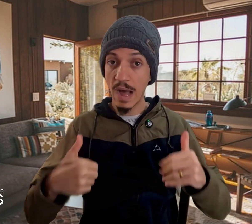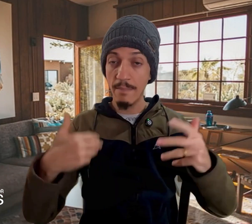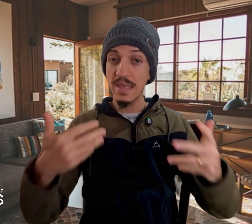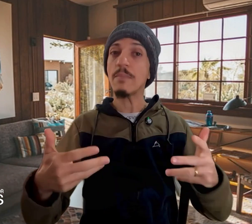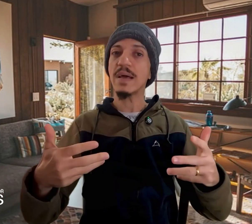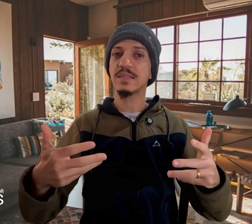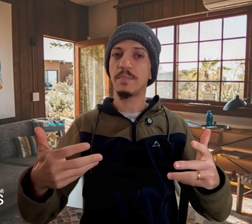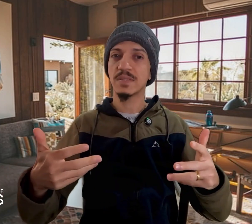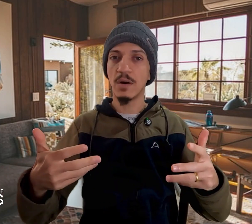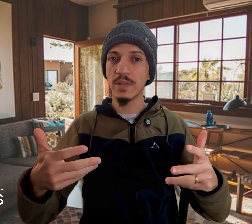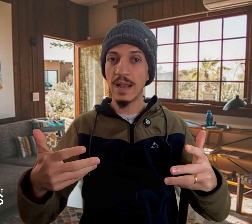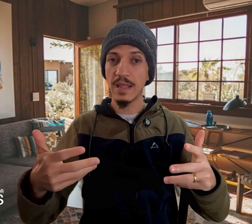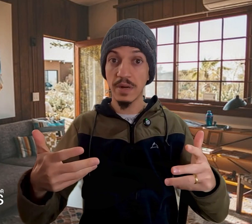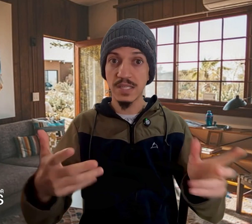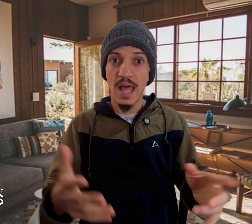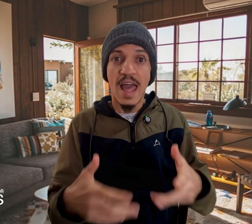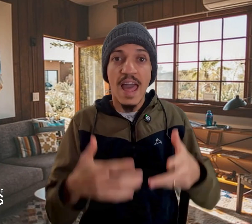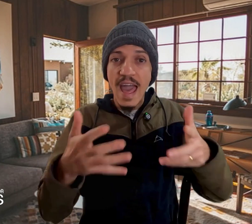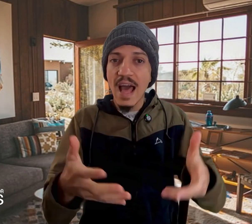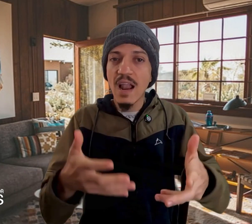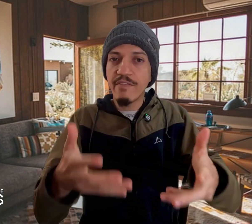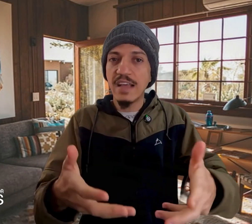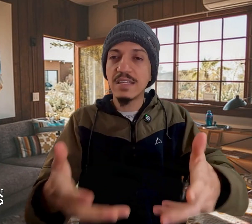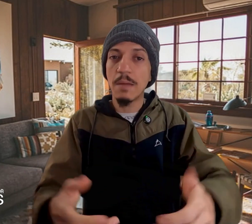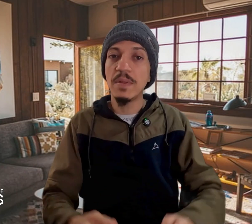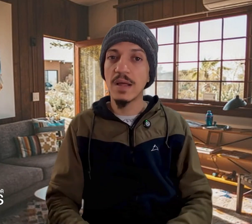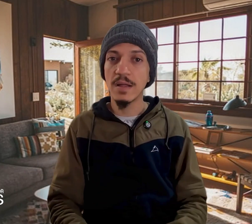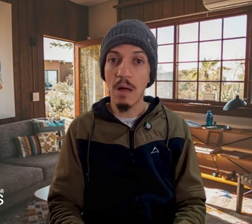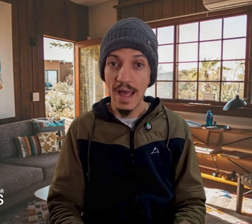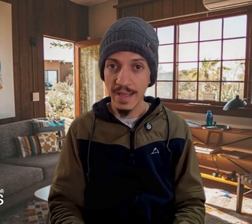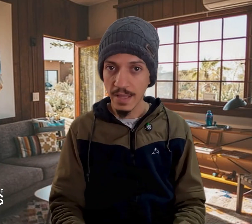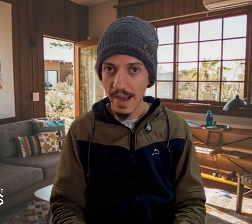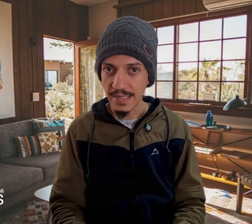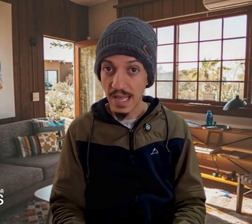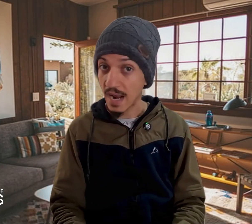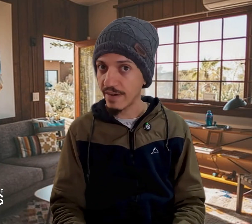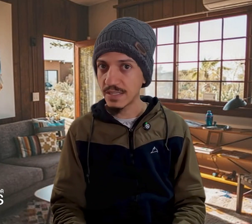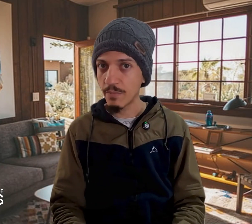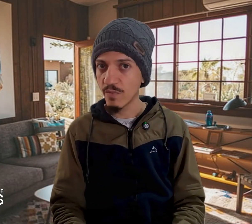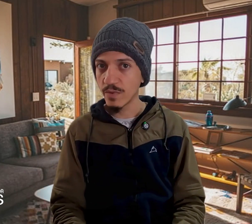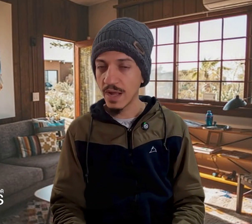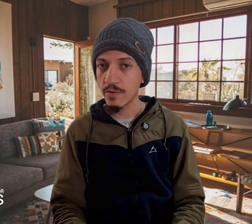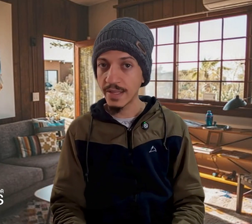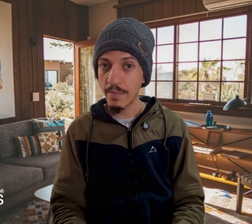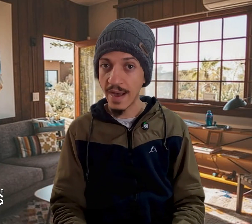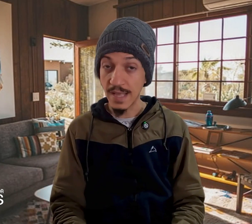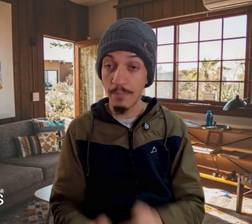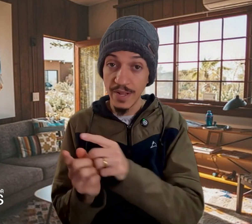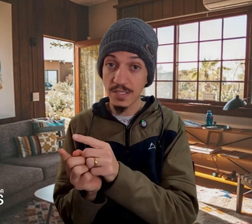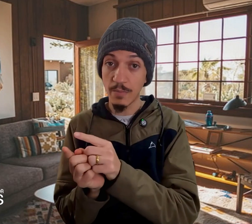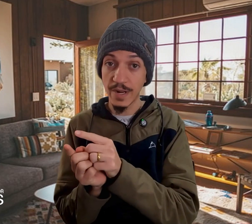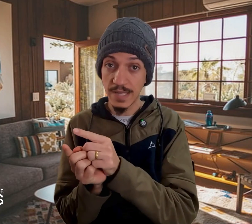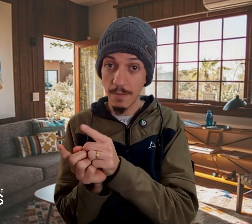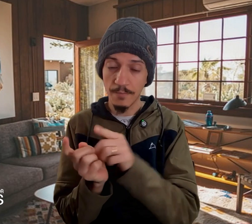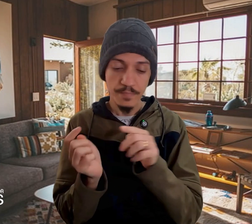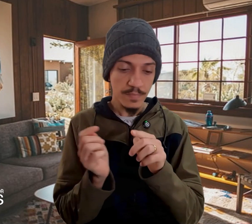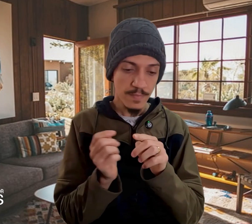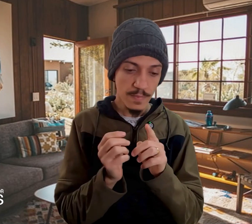minha percepção da Libras, ela vai se lapidando ainda mais, ela vai se aprofundando ainda mais. É por isso que, por exemplo,